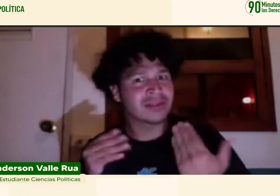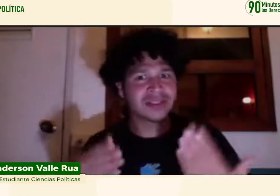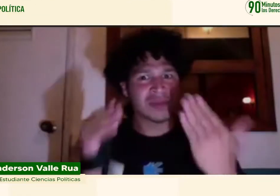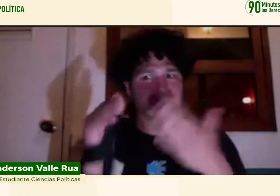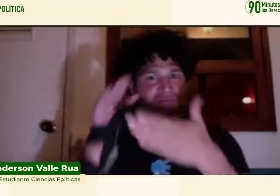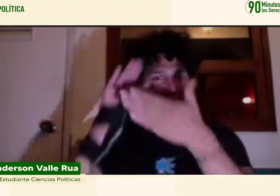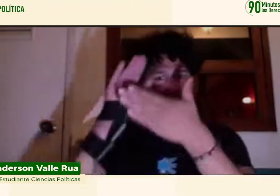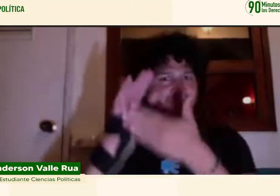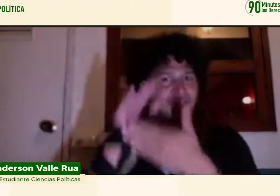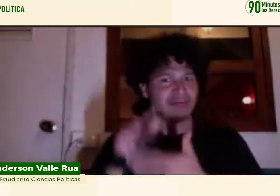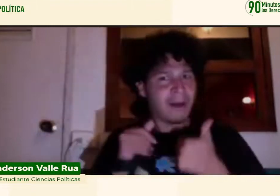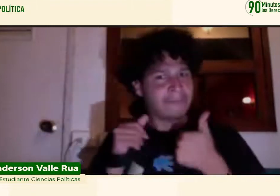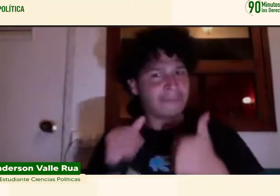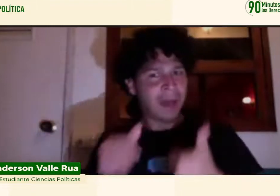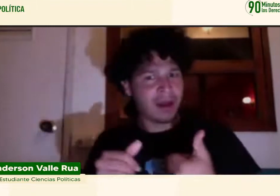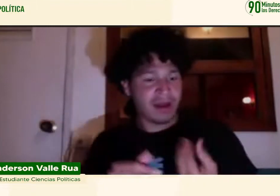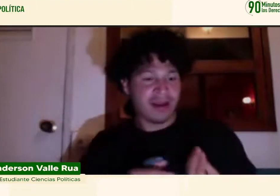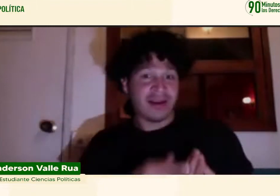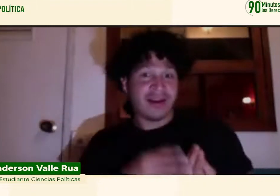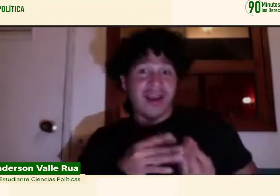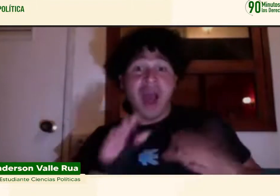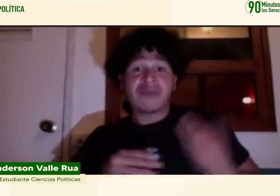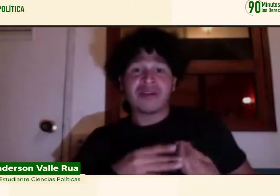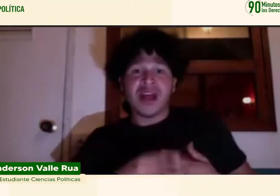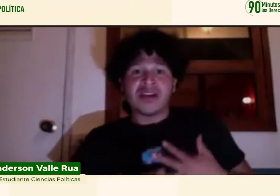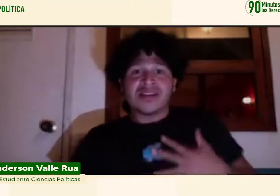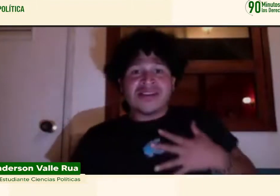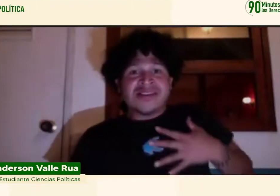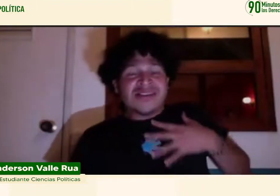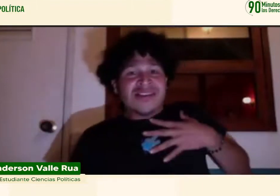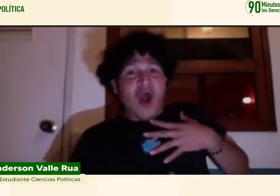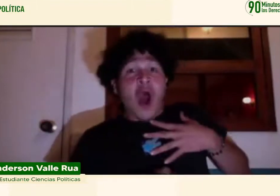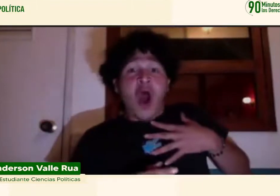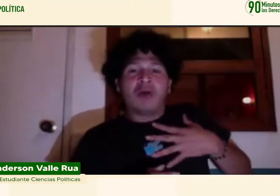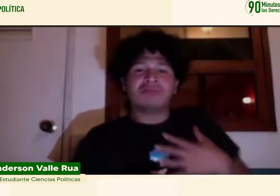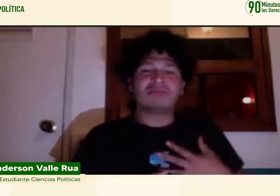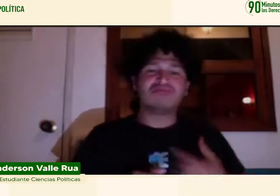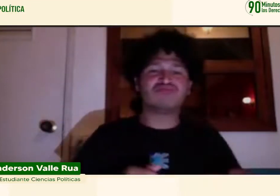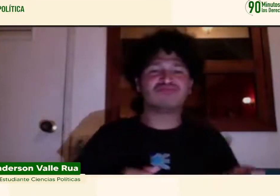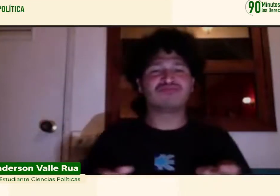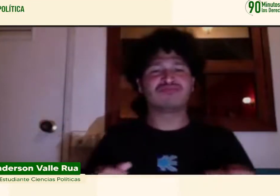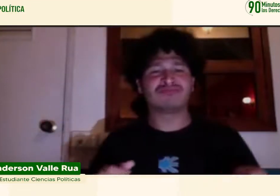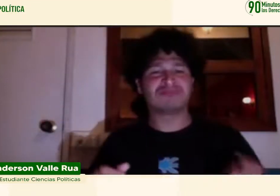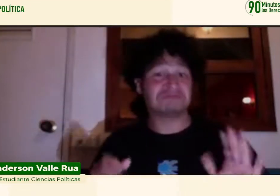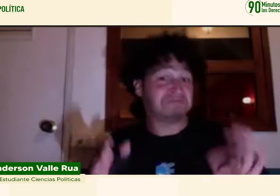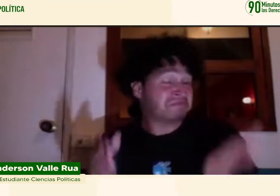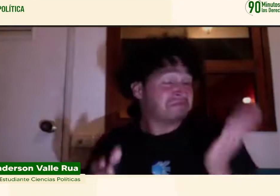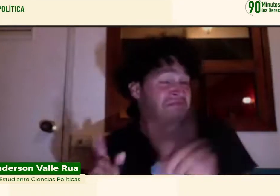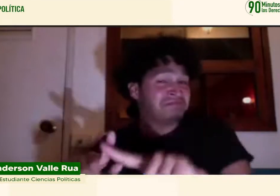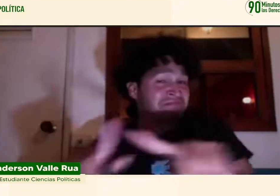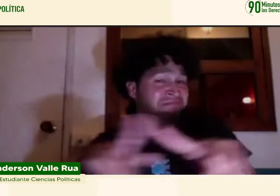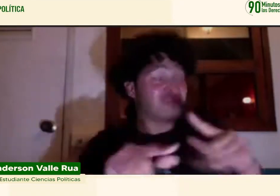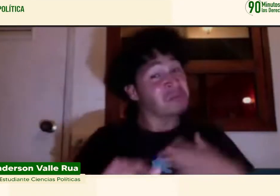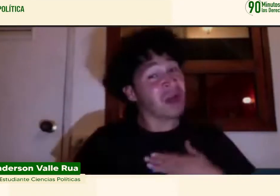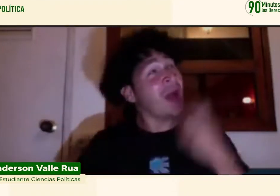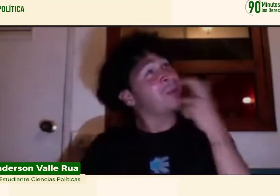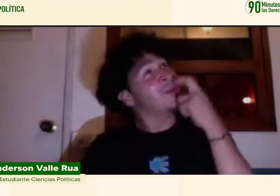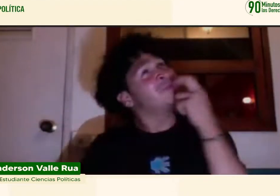esta en este mismo espacio de debate de construcción de opiniones en donde seguramente nuestra emoción